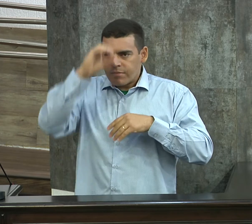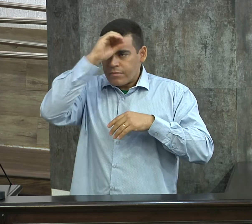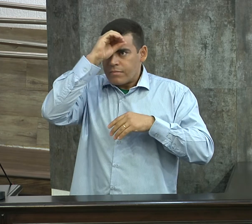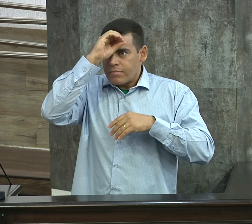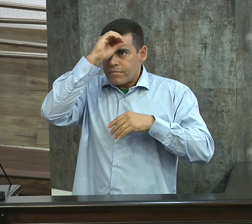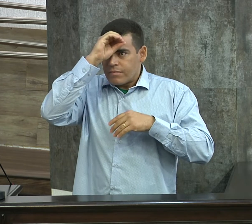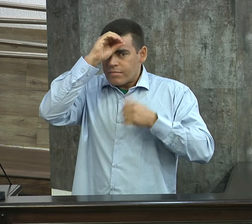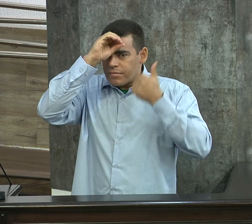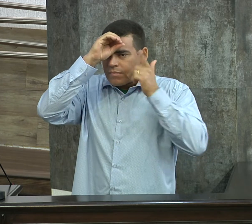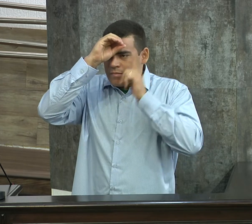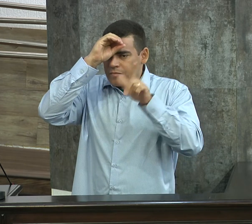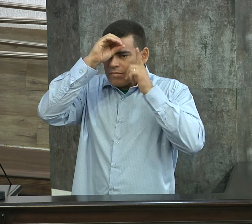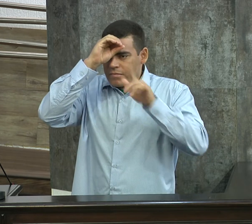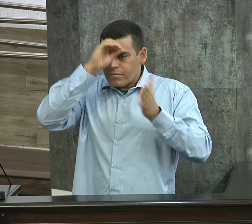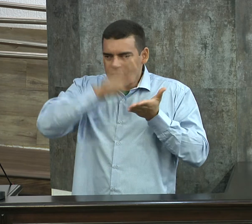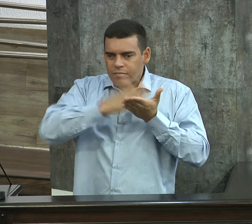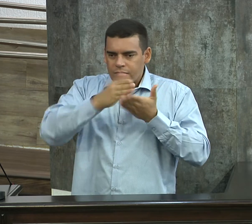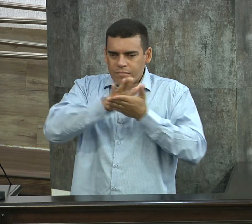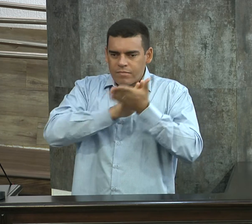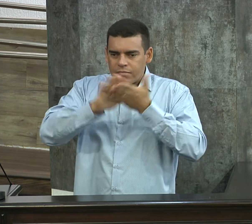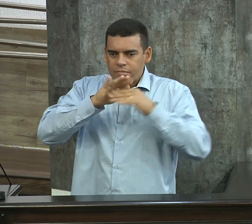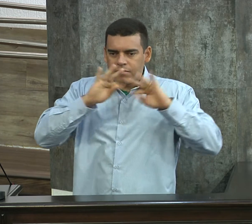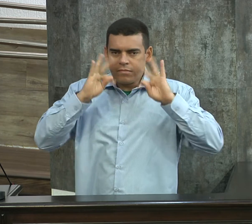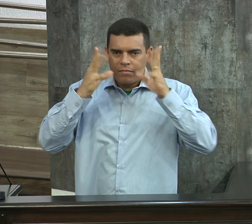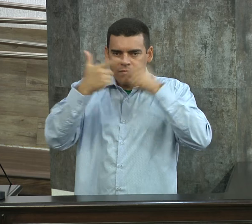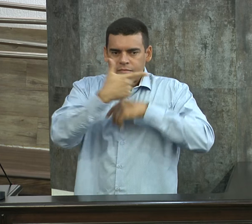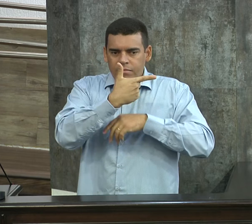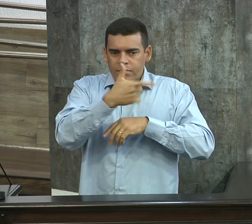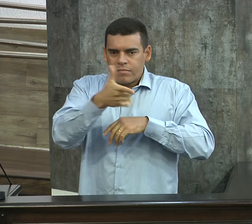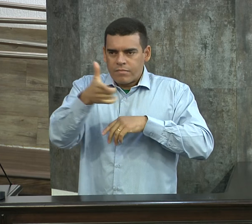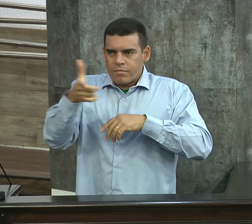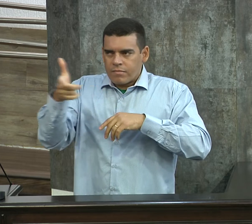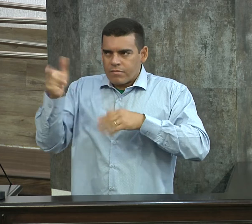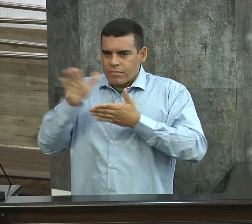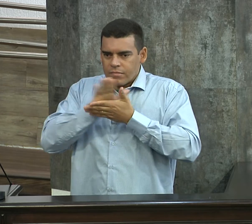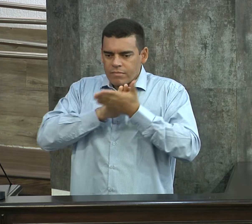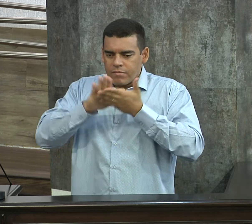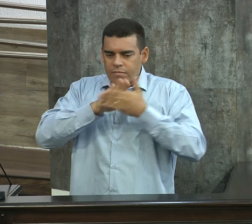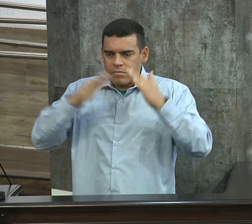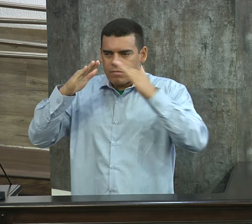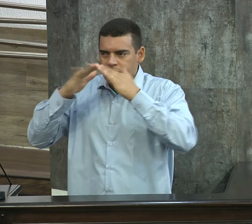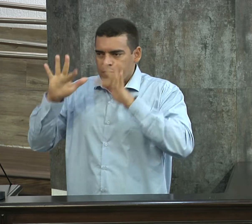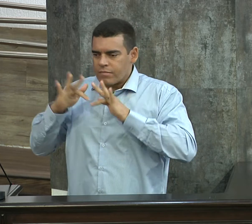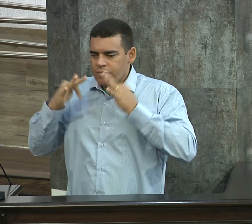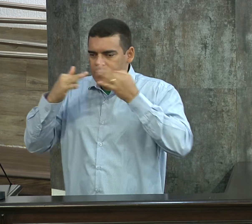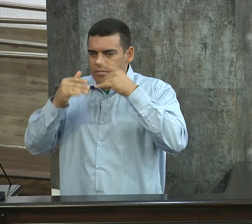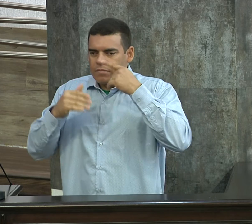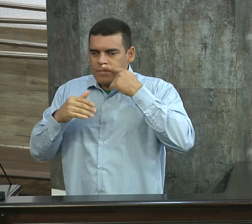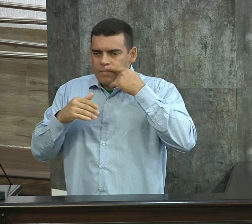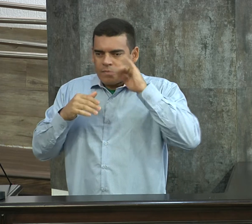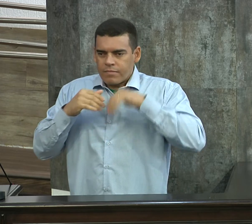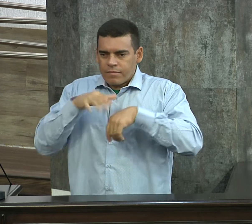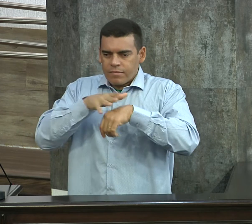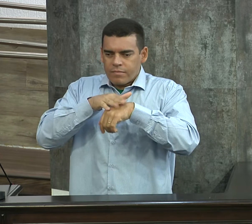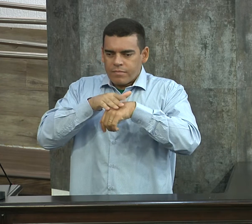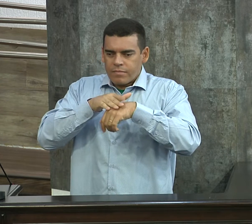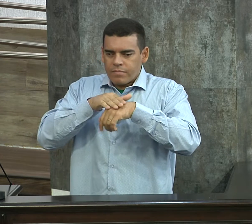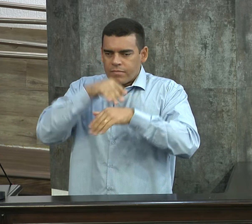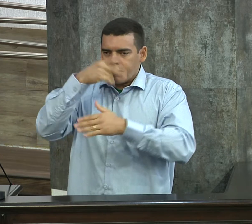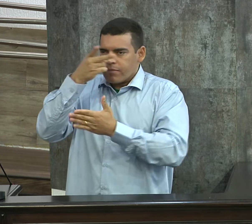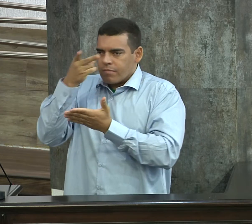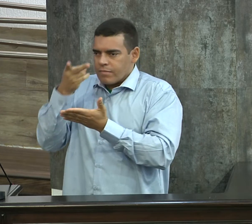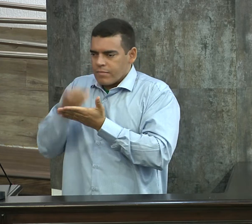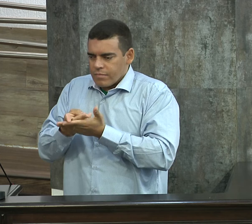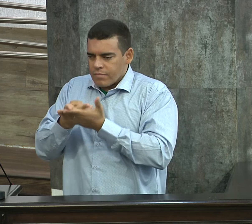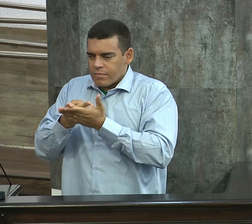e foi bem dolorido nesse processo, porque eu não aprendi nada, não tinha intérprete de língua de sinais, não tinha língua de sinais na escola, meus